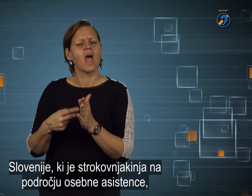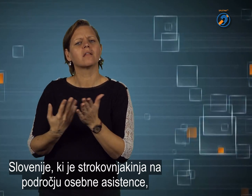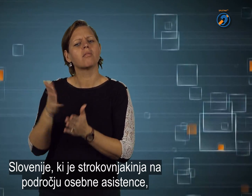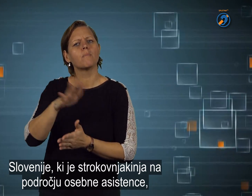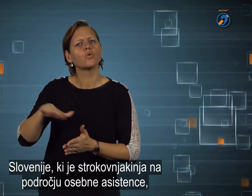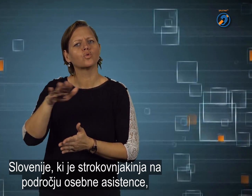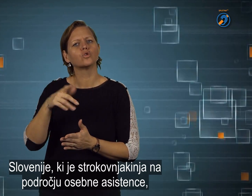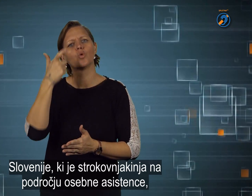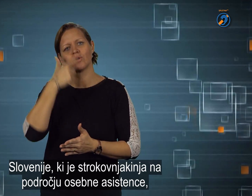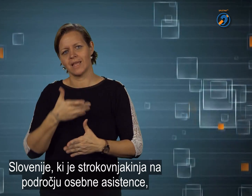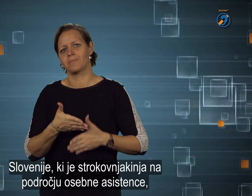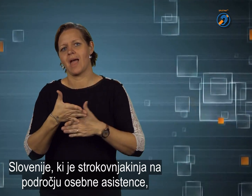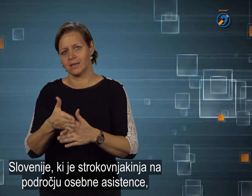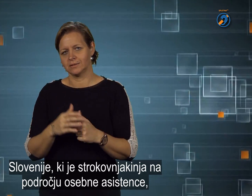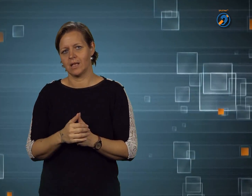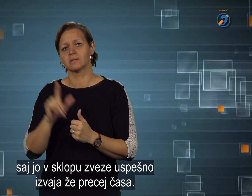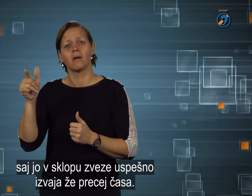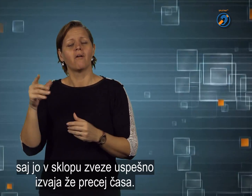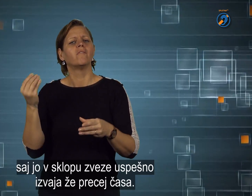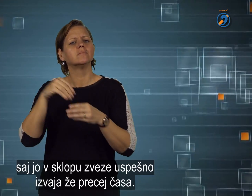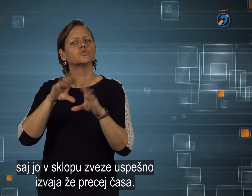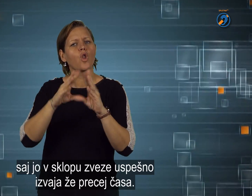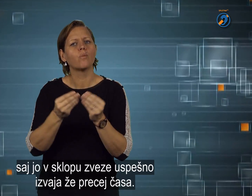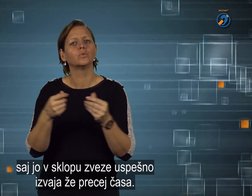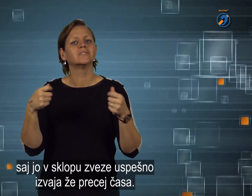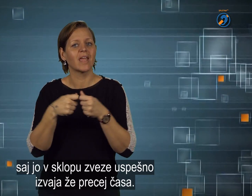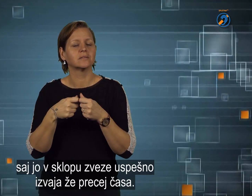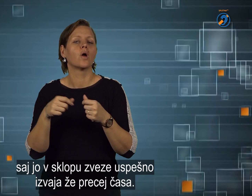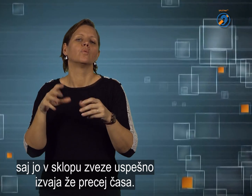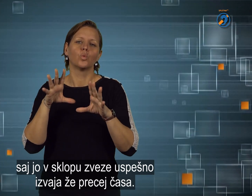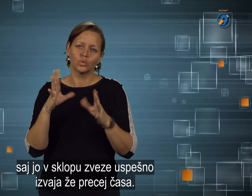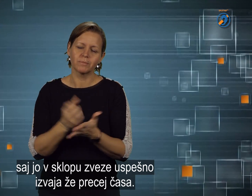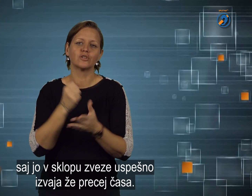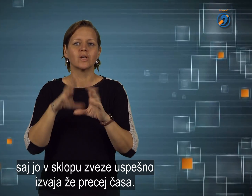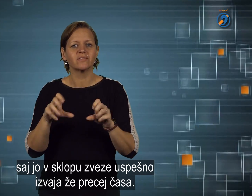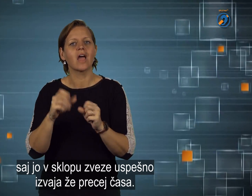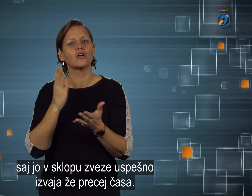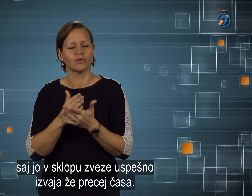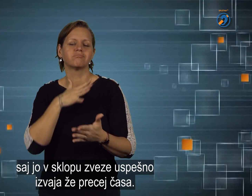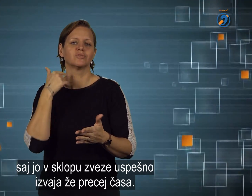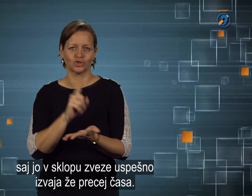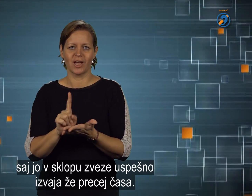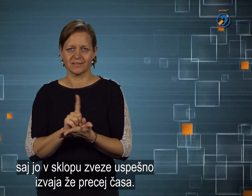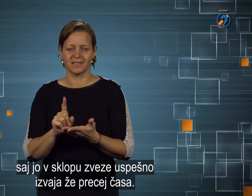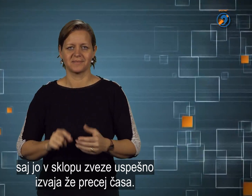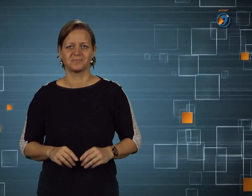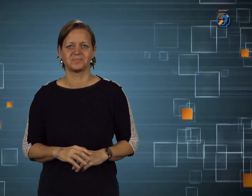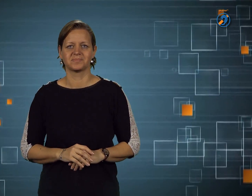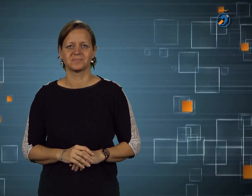osebne asistence, saj jo v sklopu zveze uspešno izvaja že precej časa.